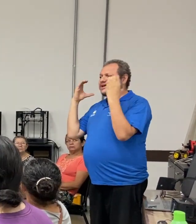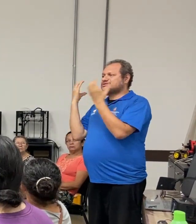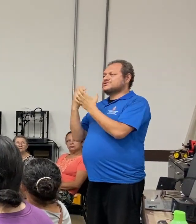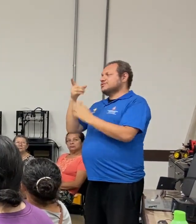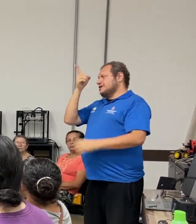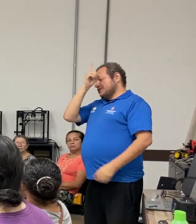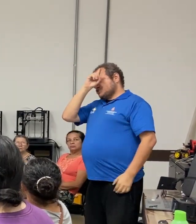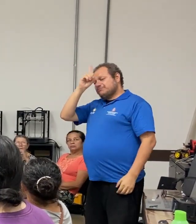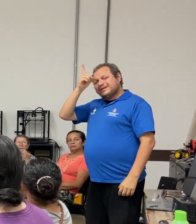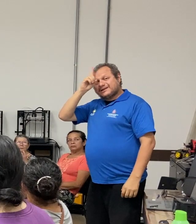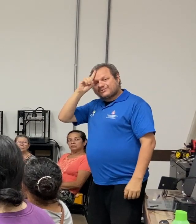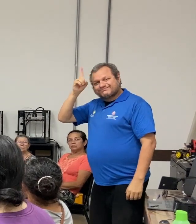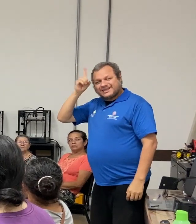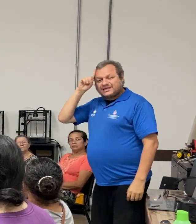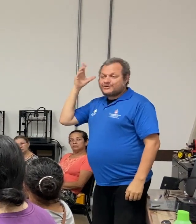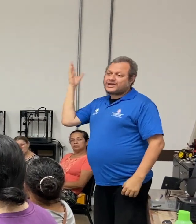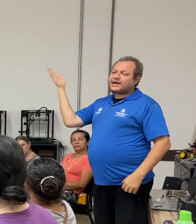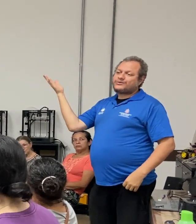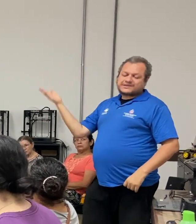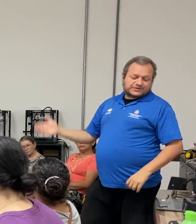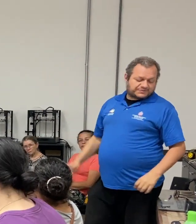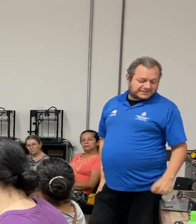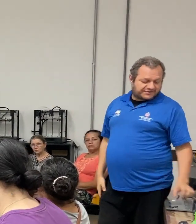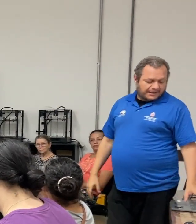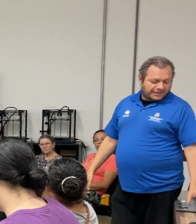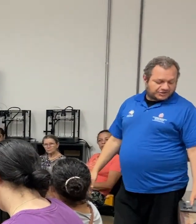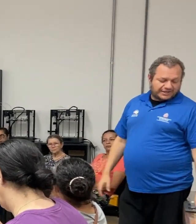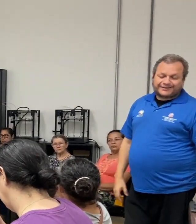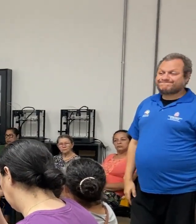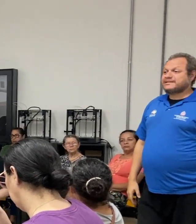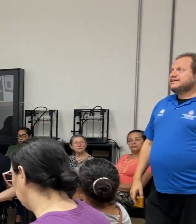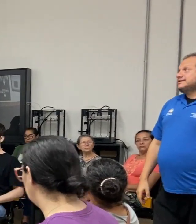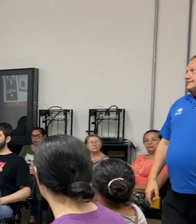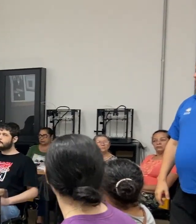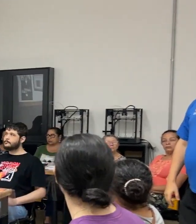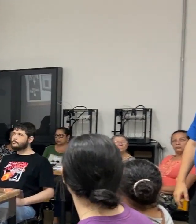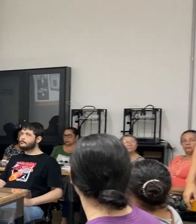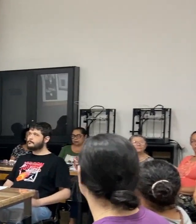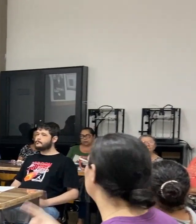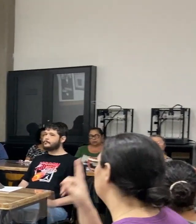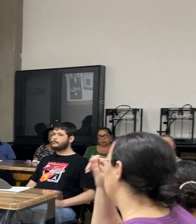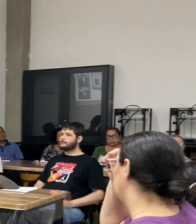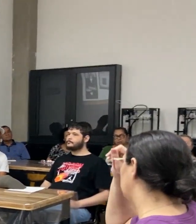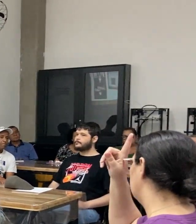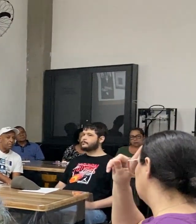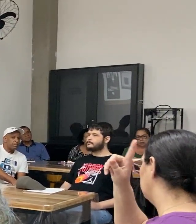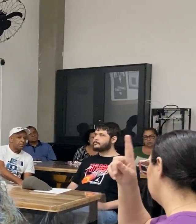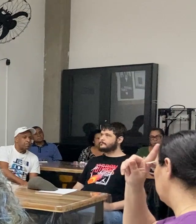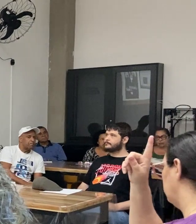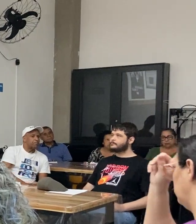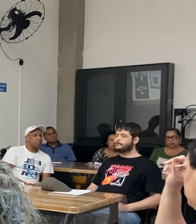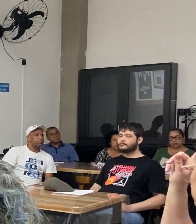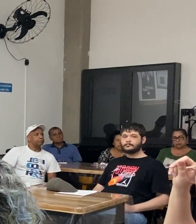Congresso de Milão. E o que, que aconteceu especificamente aí? A língua de sinais foi